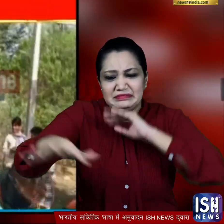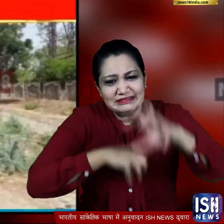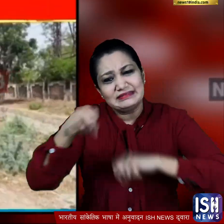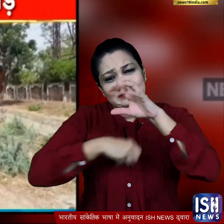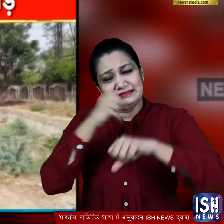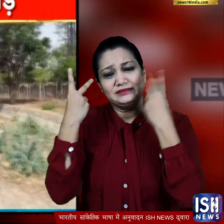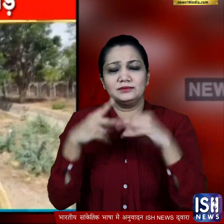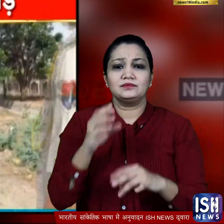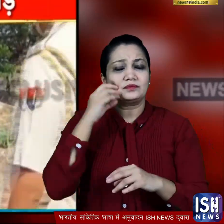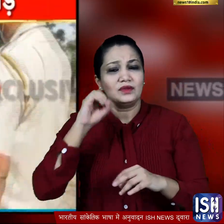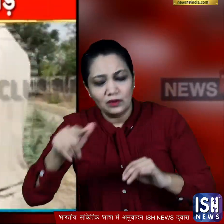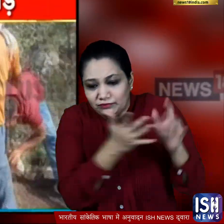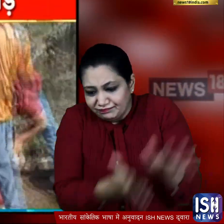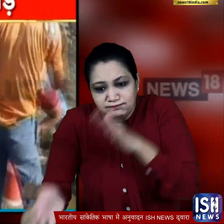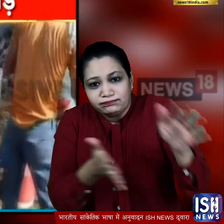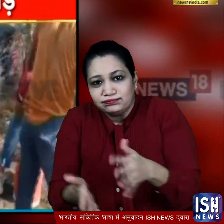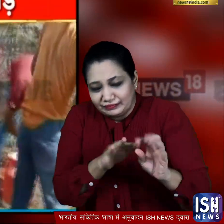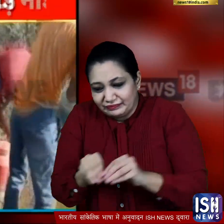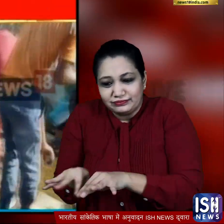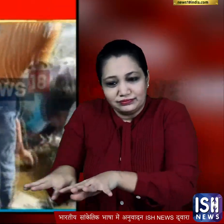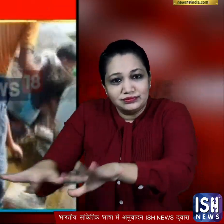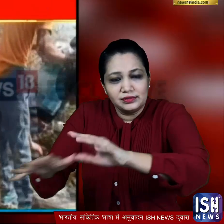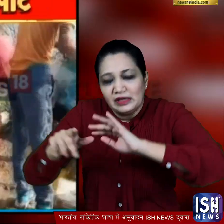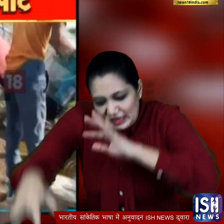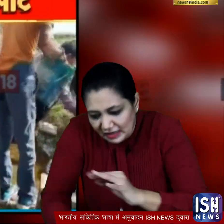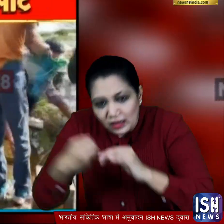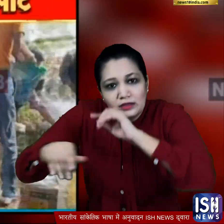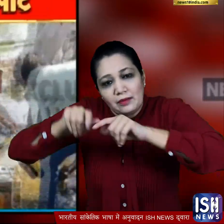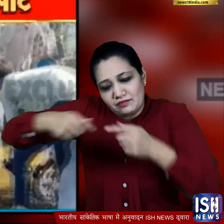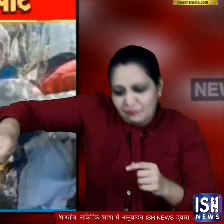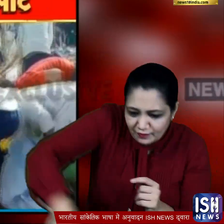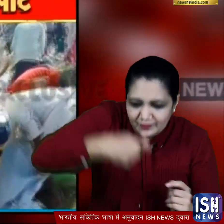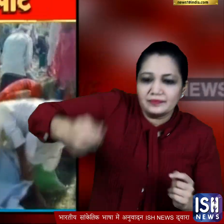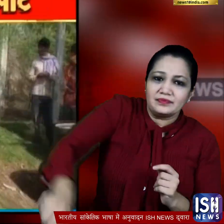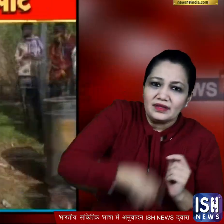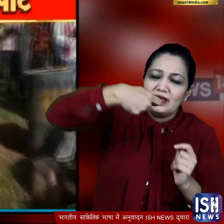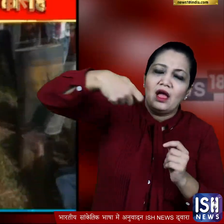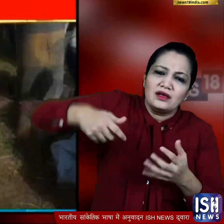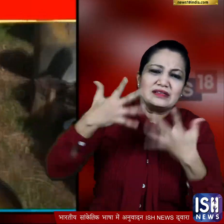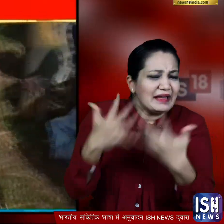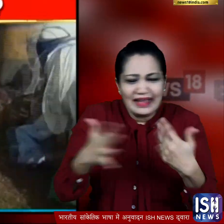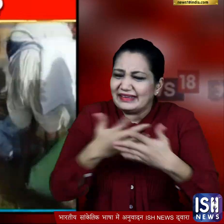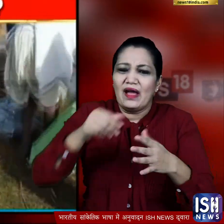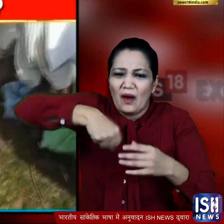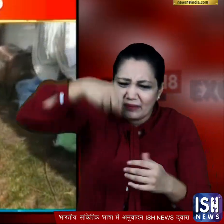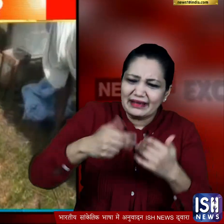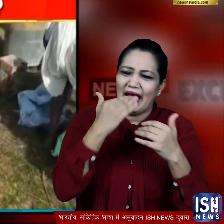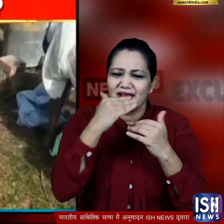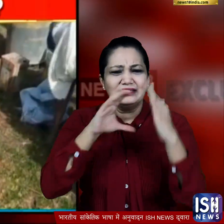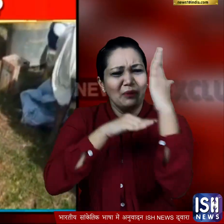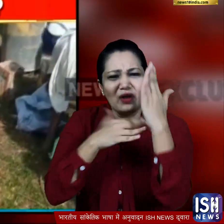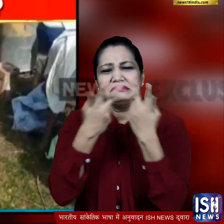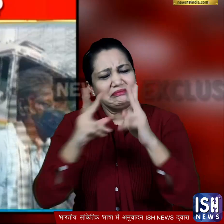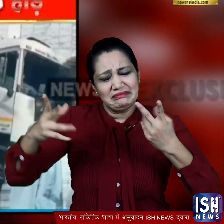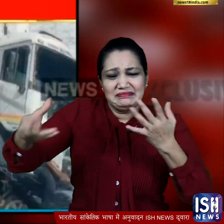शामिल थे। हादसे के बाद तेल टैंकर से बहकर जमीन पर फैल गया था, जिसे उठाने की लोगों में होड़ मच गई। जिसको जो मिला वो उसी में तेल